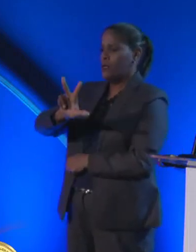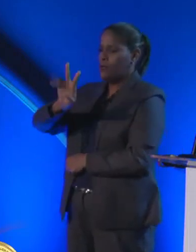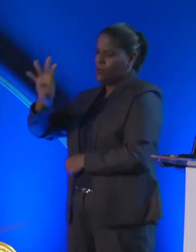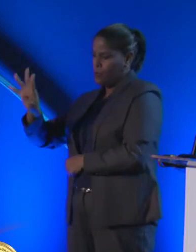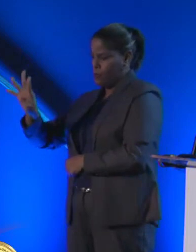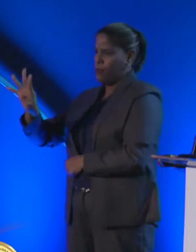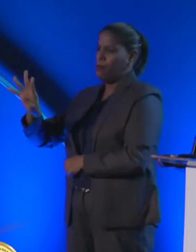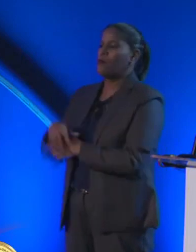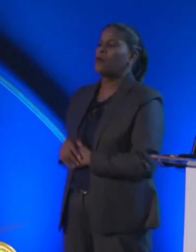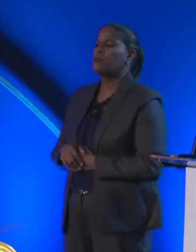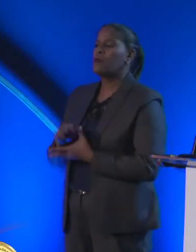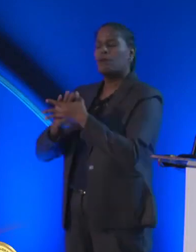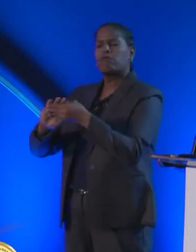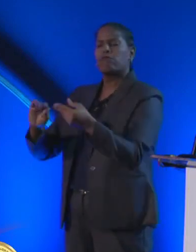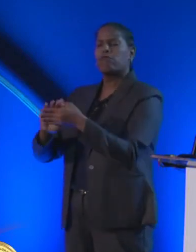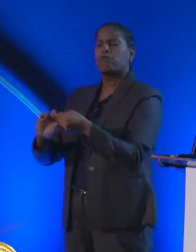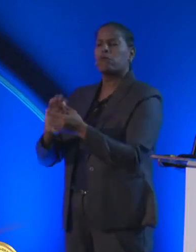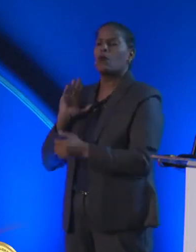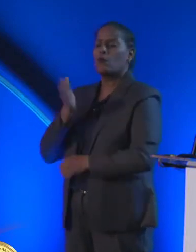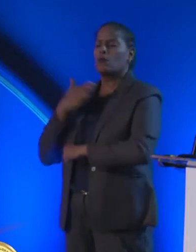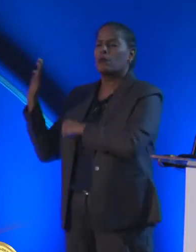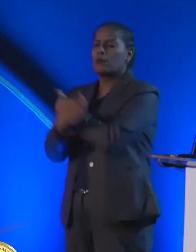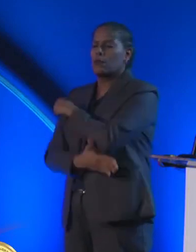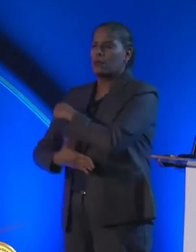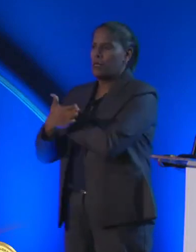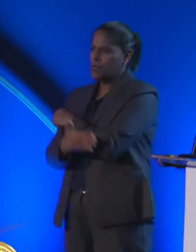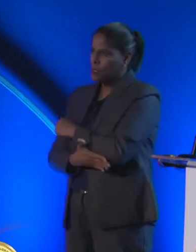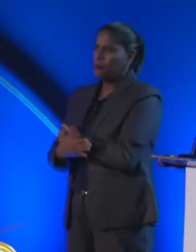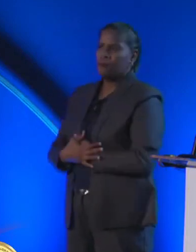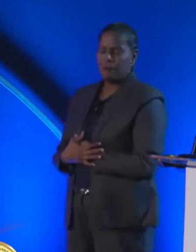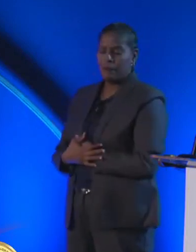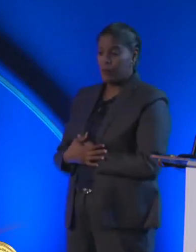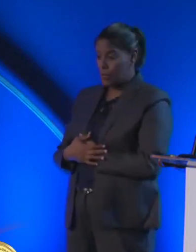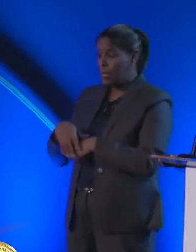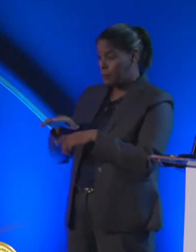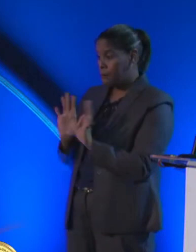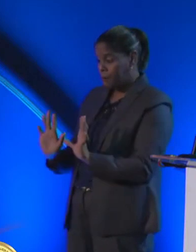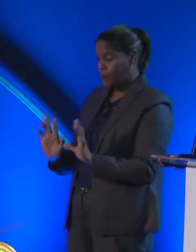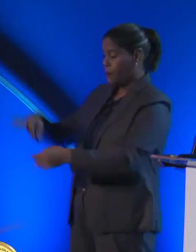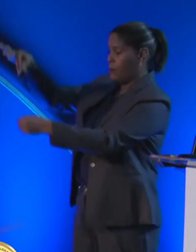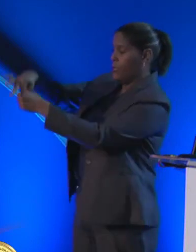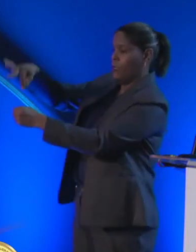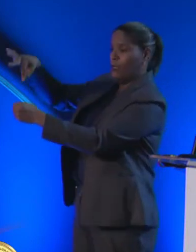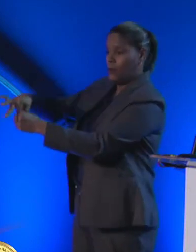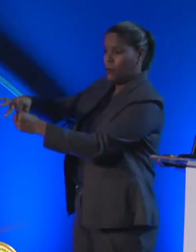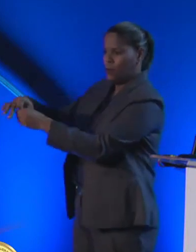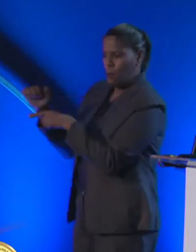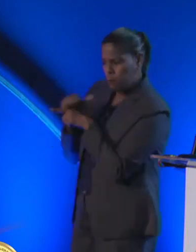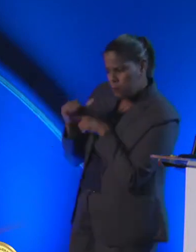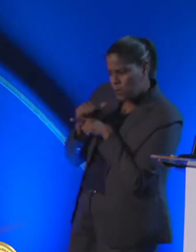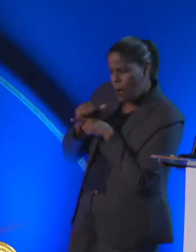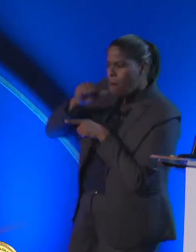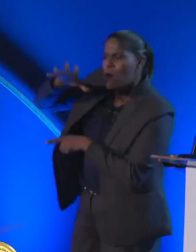1934 cuando nuestro país cuando en nuestro país se celebró el voto de ensayo